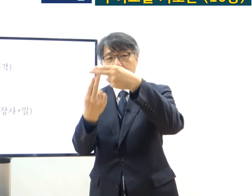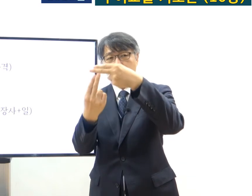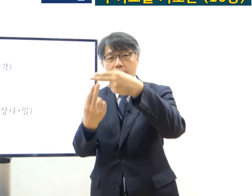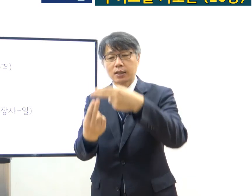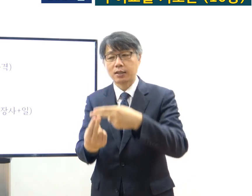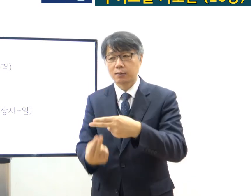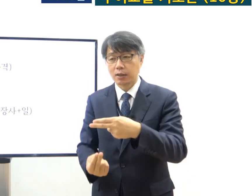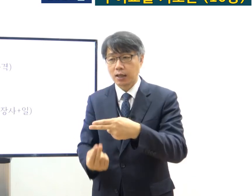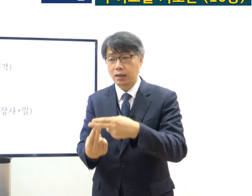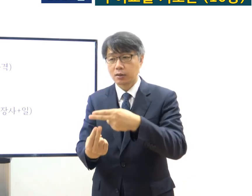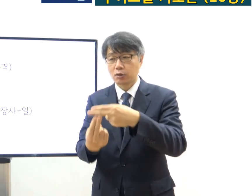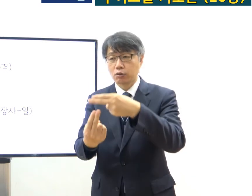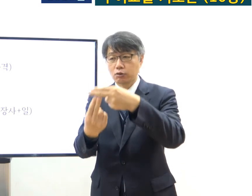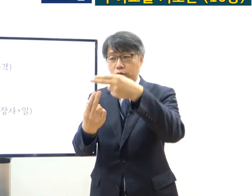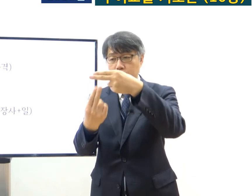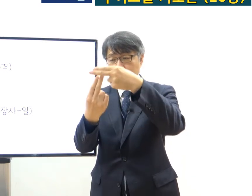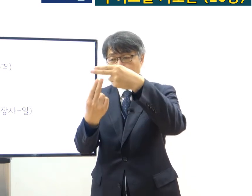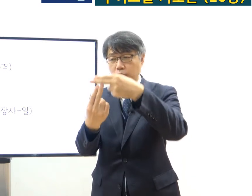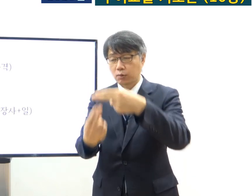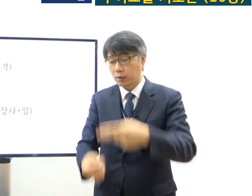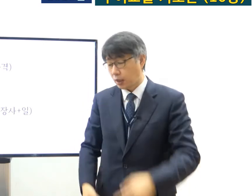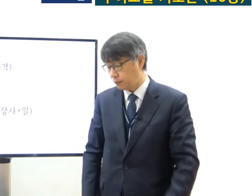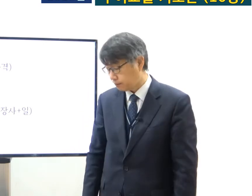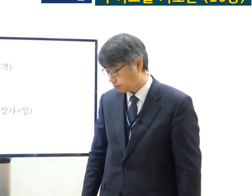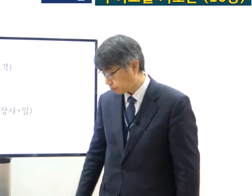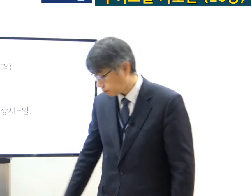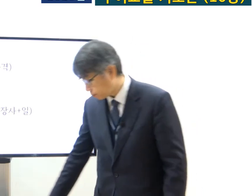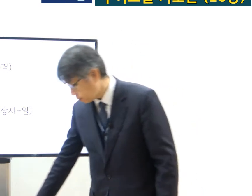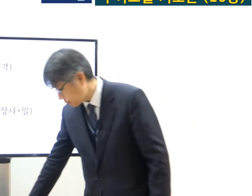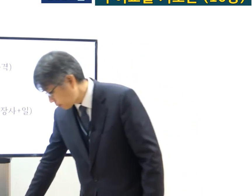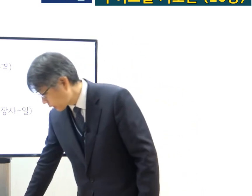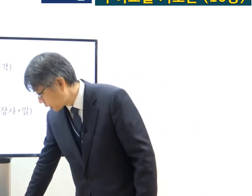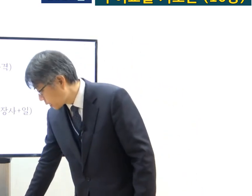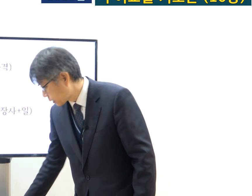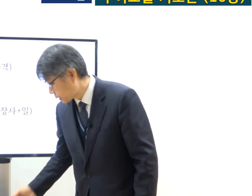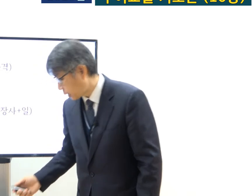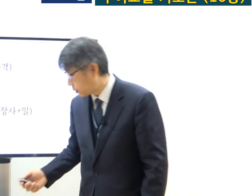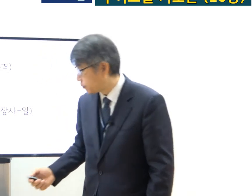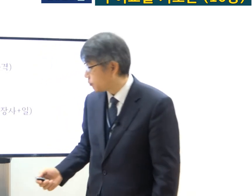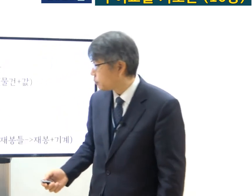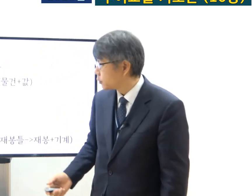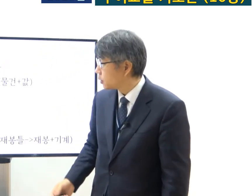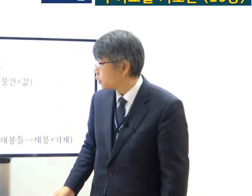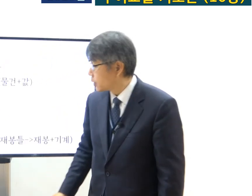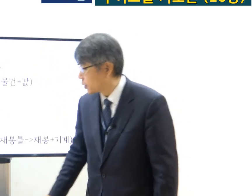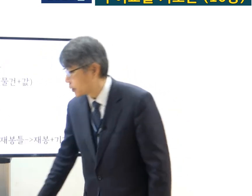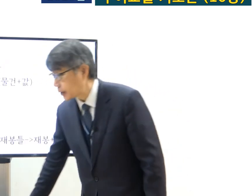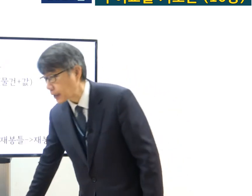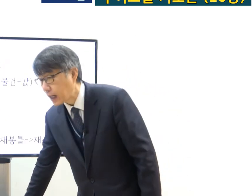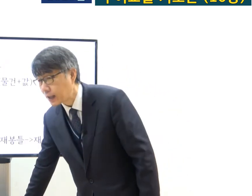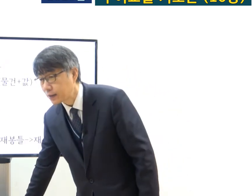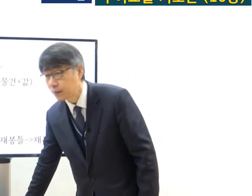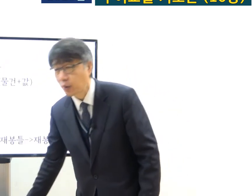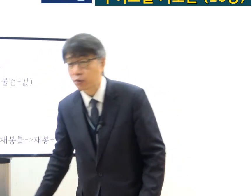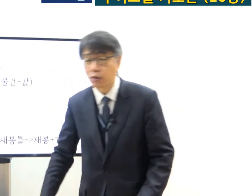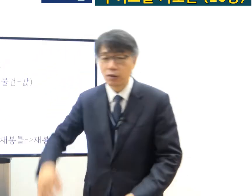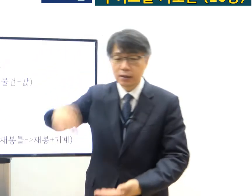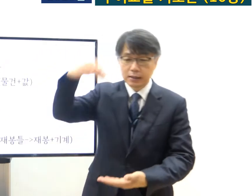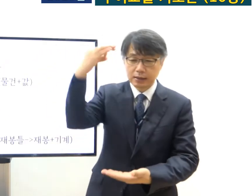이렇게 쌓이는 겁니다. 저축입니다. 그 다음 싸다 배웠죠?